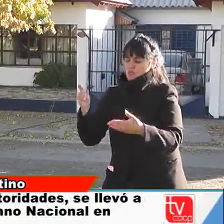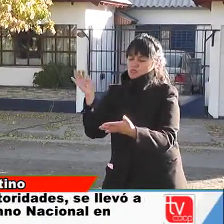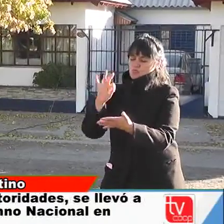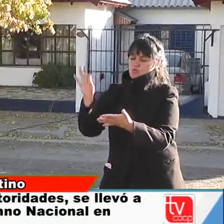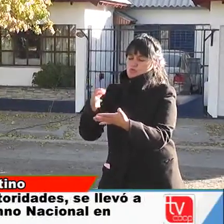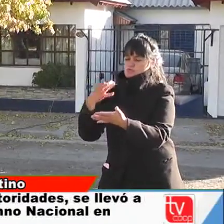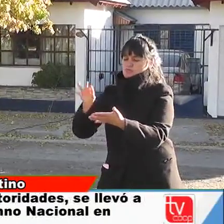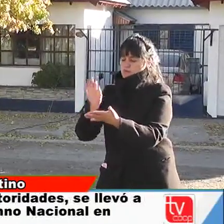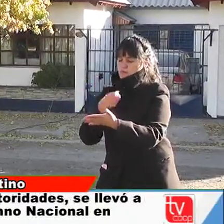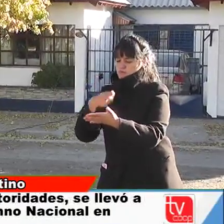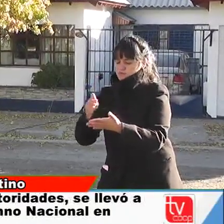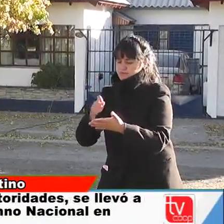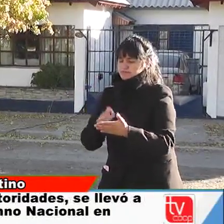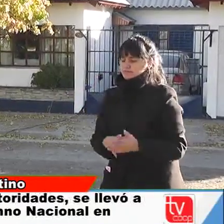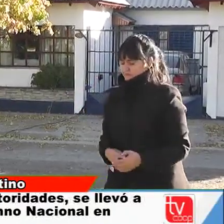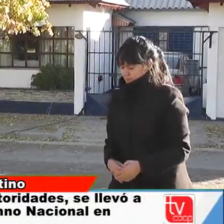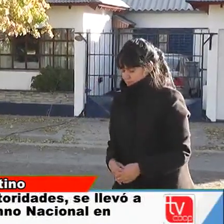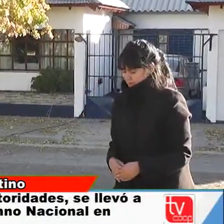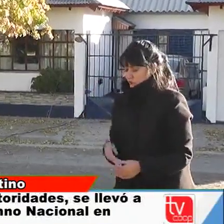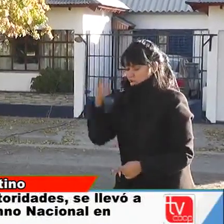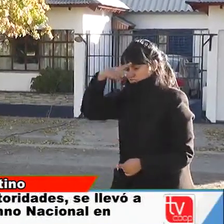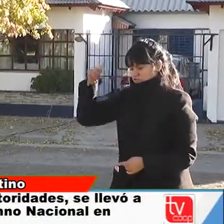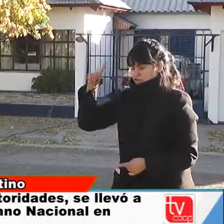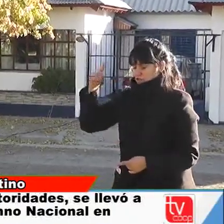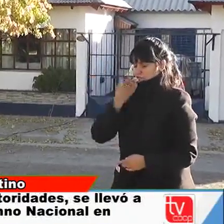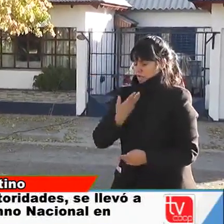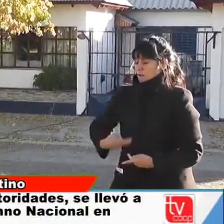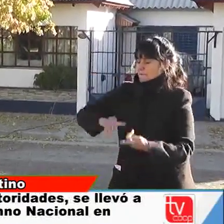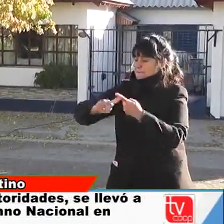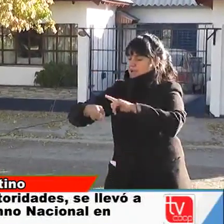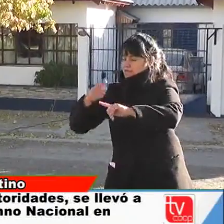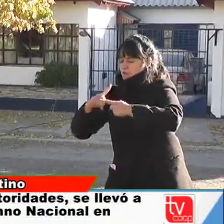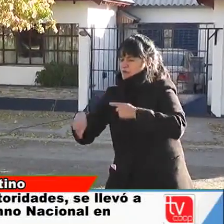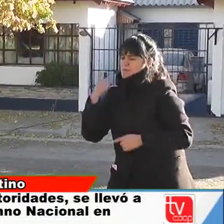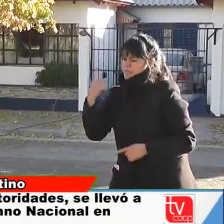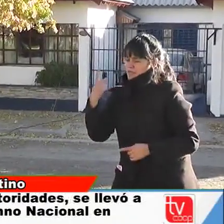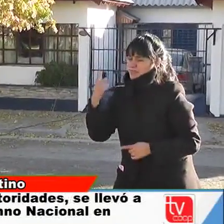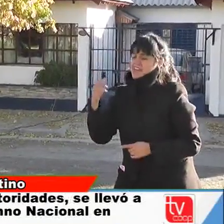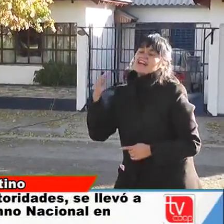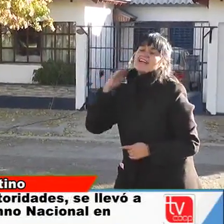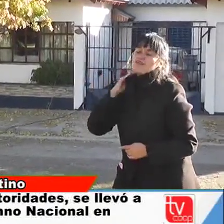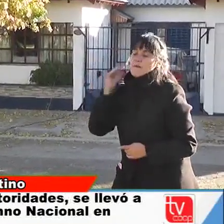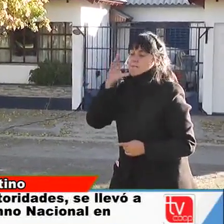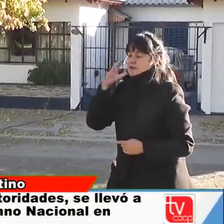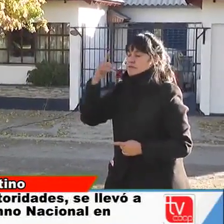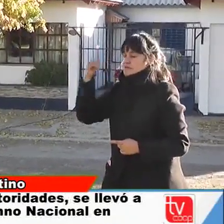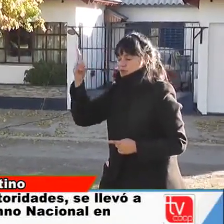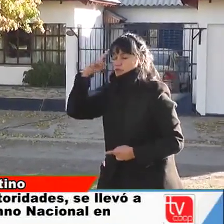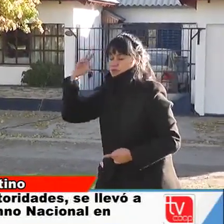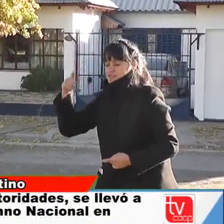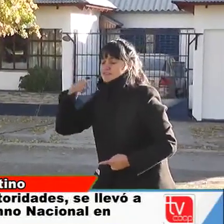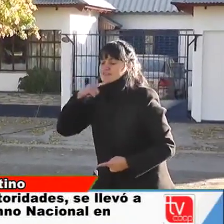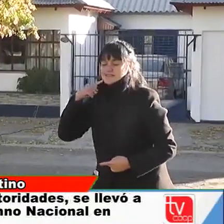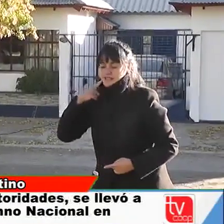anotaciones manuscritas del compositor. El himno fue interpretado por primera vez el 14 de mayo de